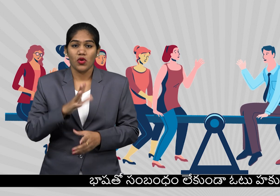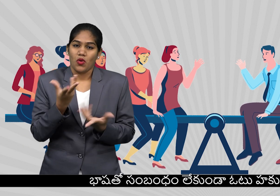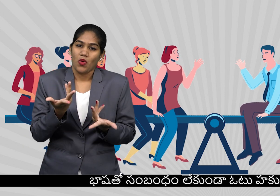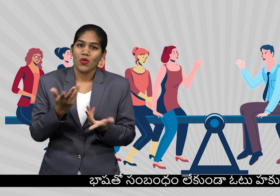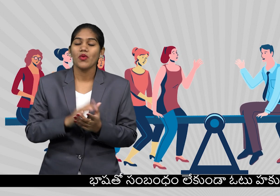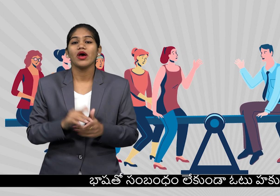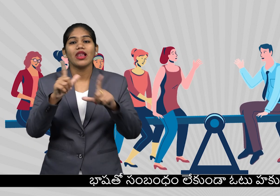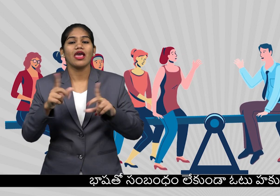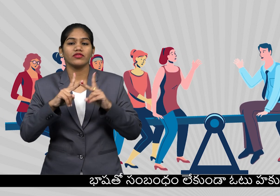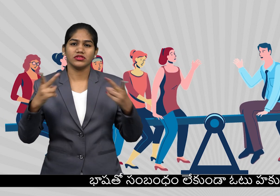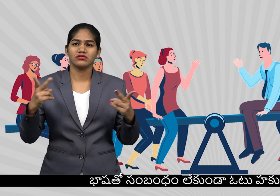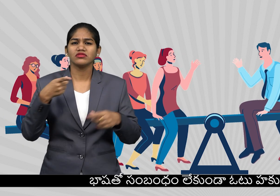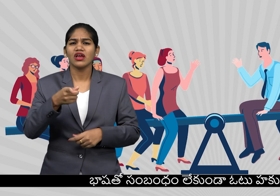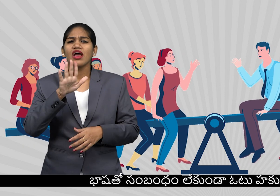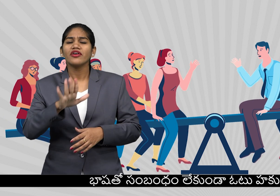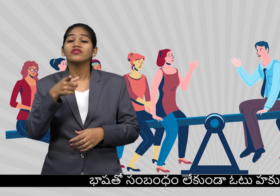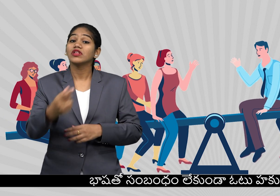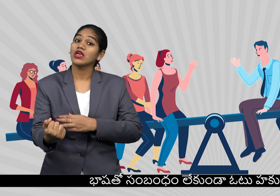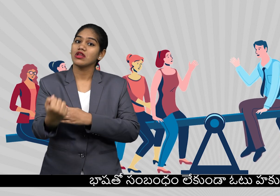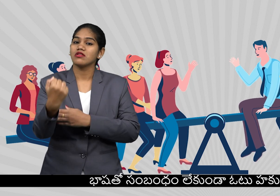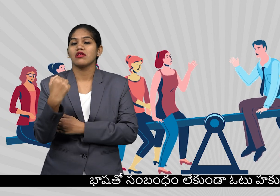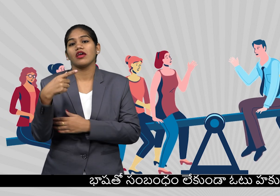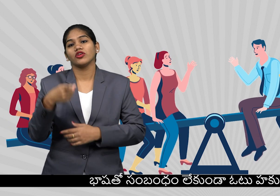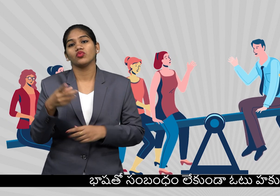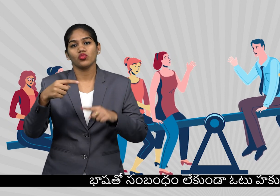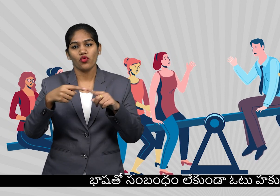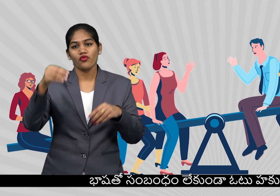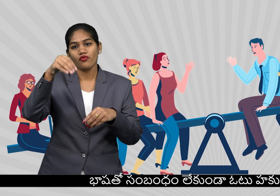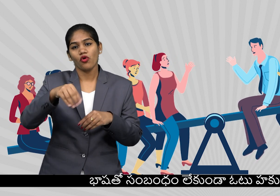భాషతో సంబంధం లేకుండా ఓటు హక్కు ఉంటుంది.